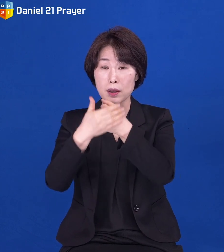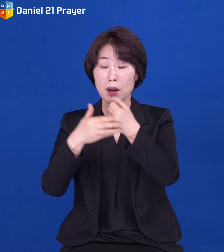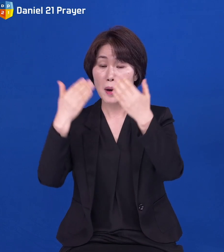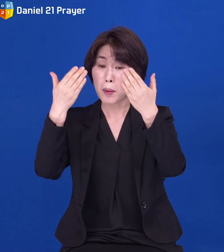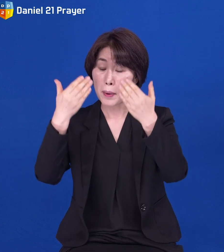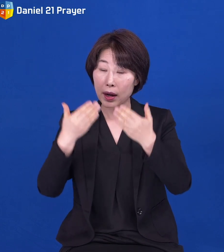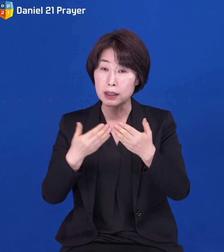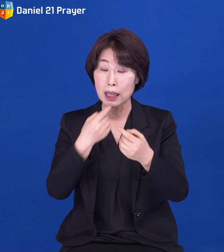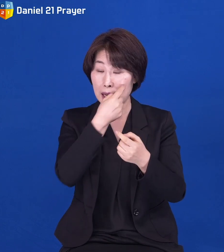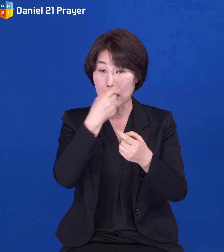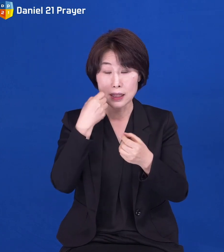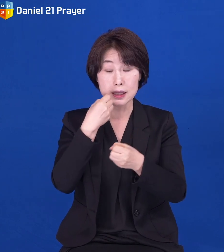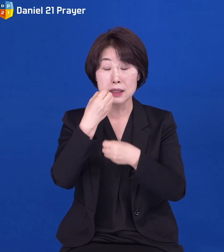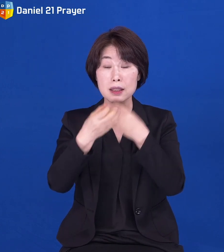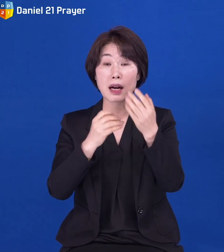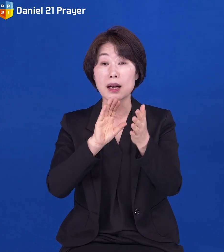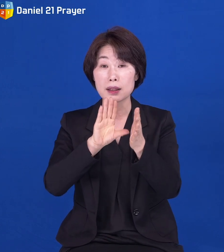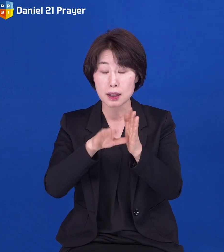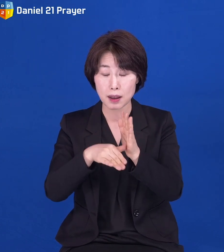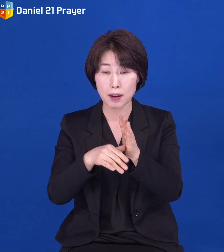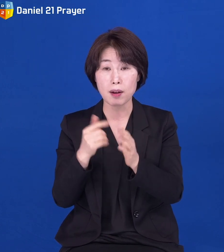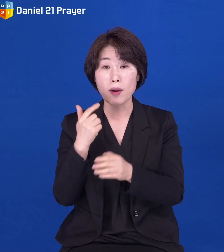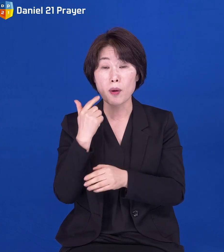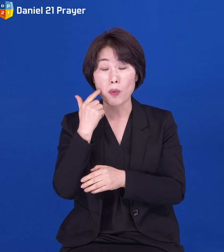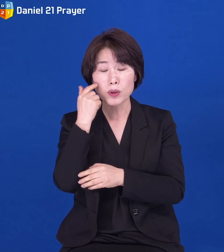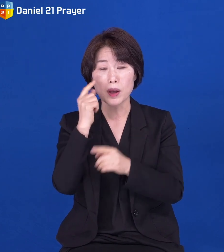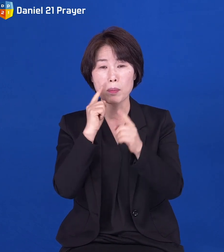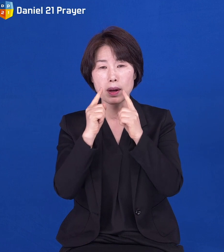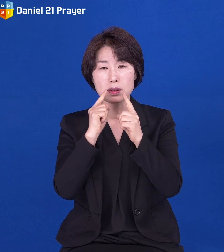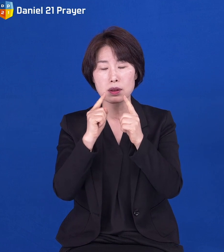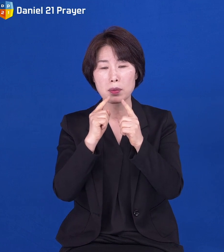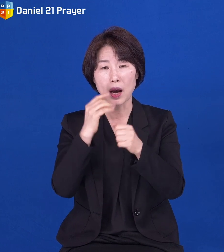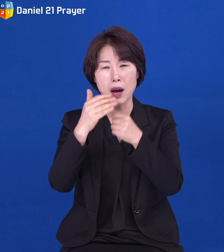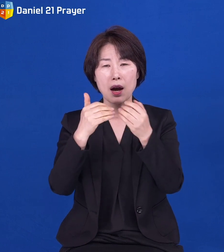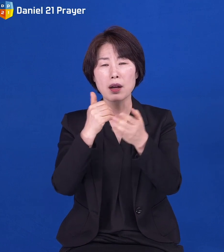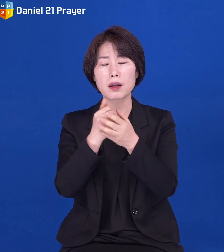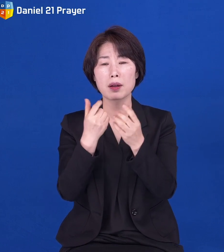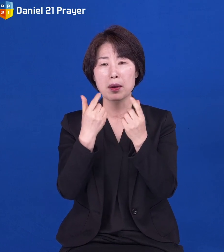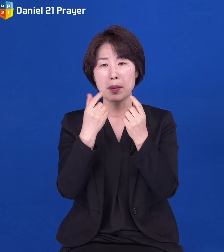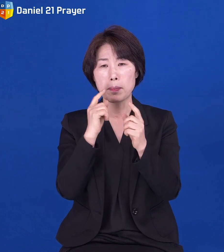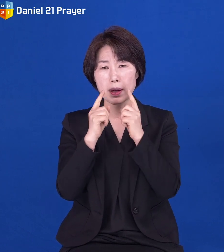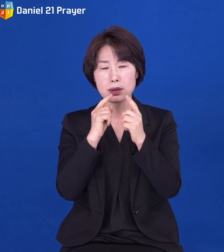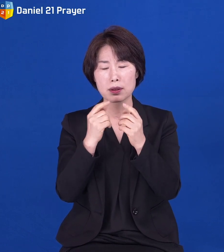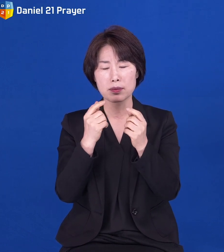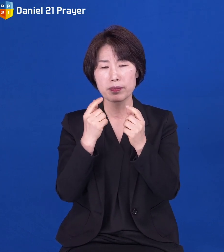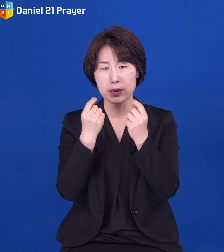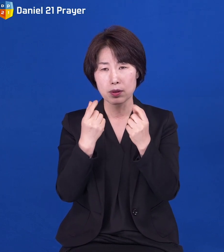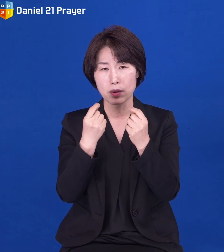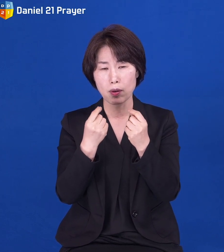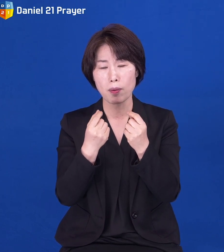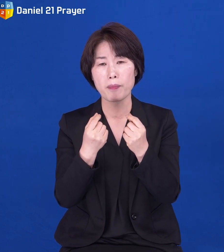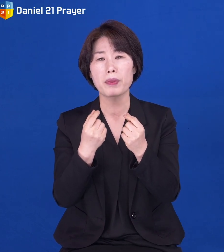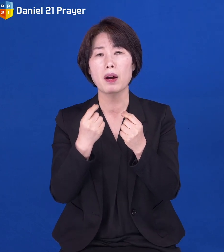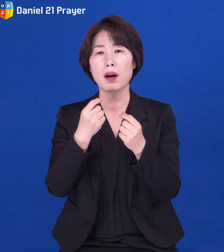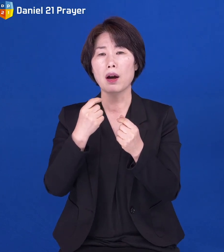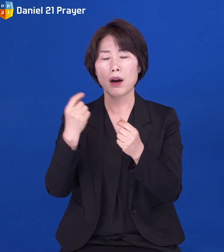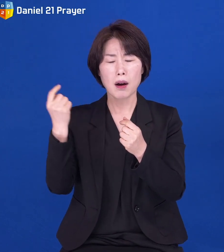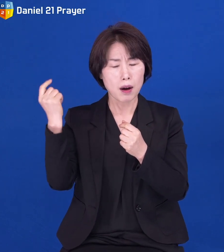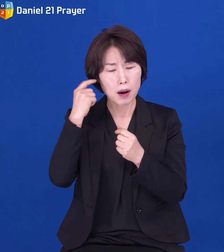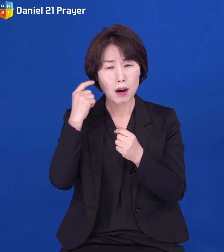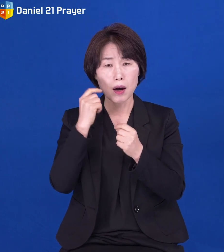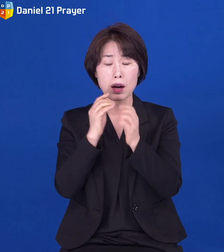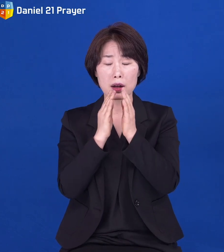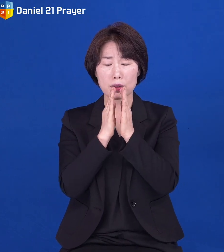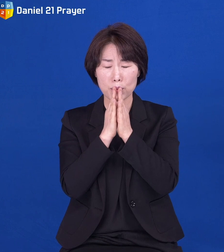그런 간증들을 하시잖아요. 목사님 말씀이 정말 하나님 말씀처럼 들렸고 주님 말씀처럼 들렸고 막 기도를